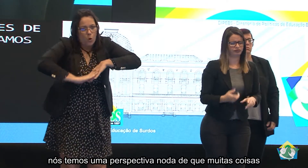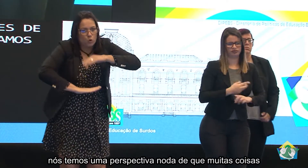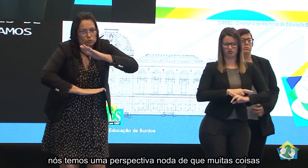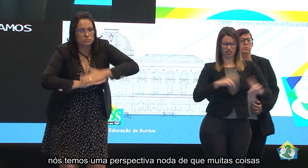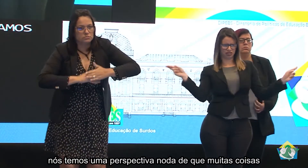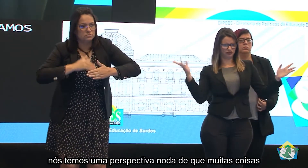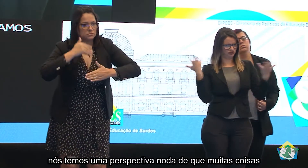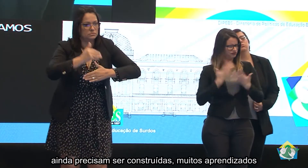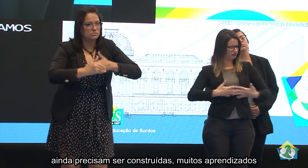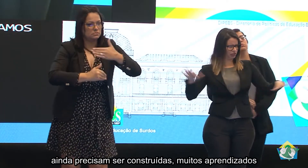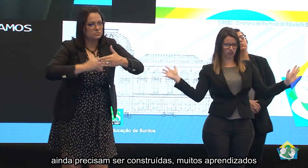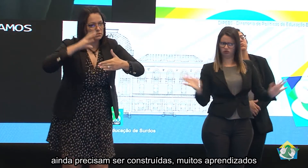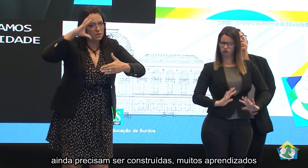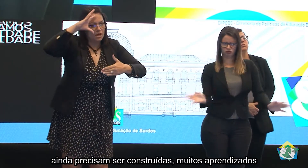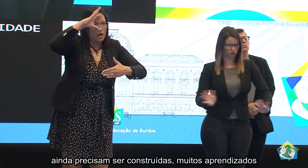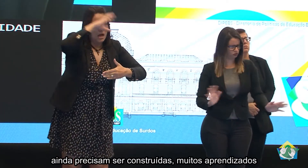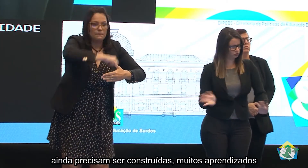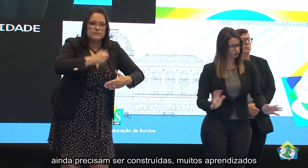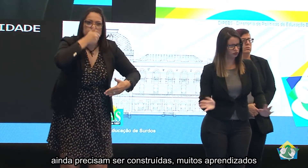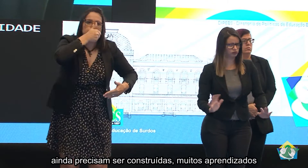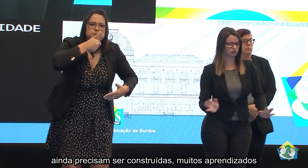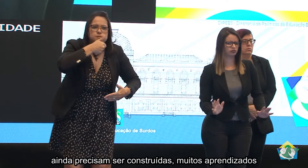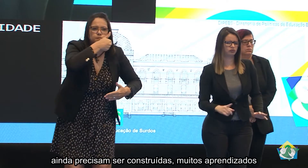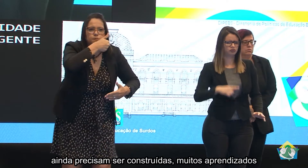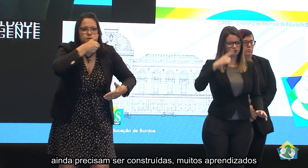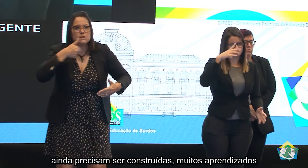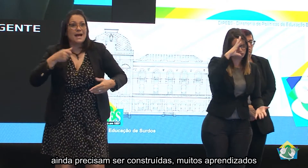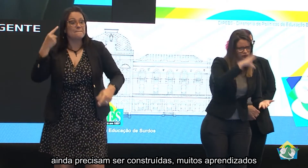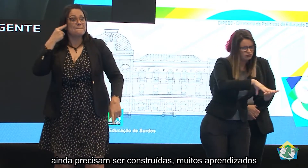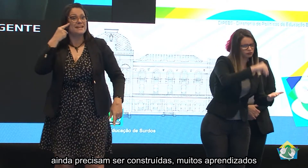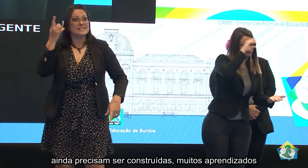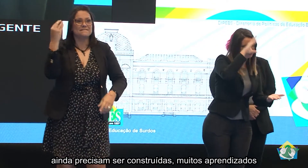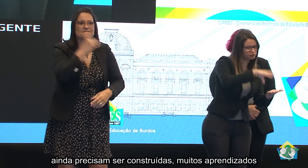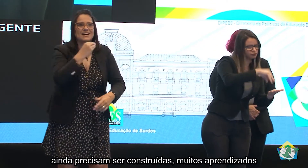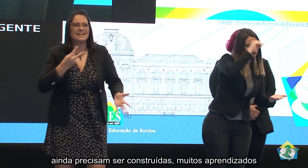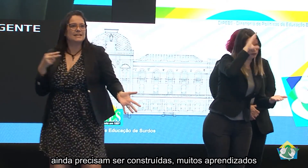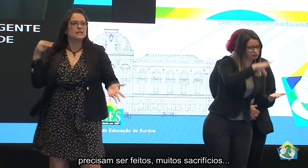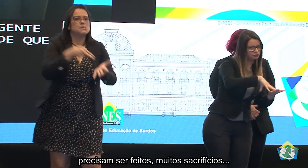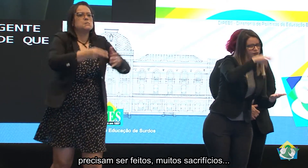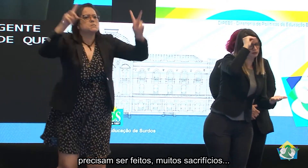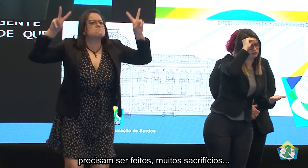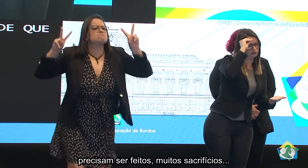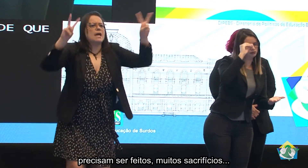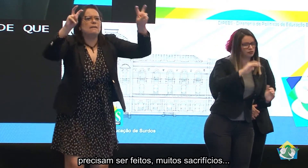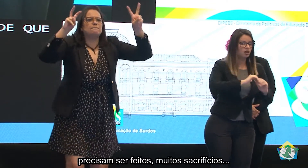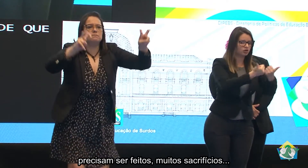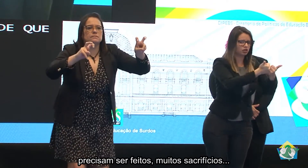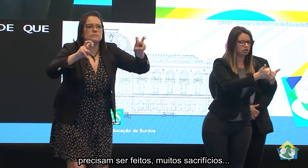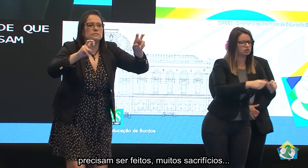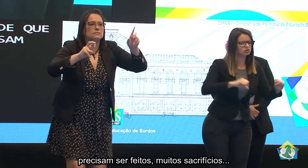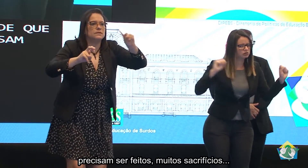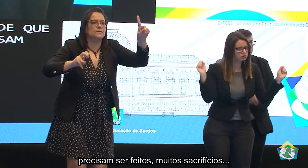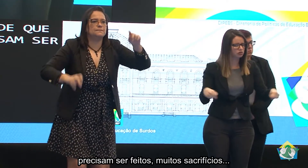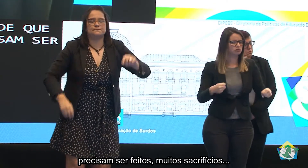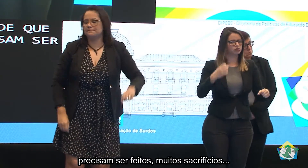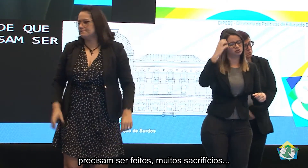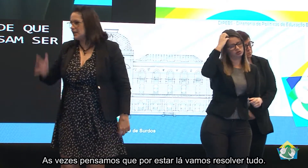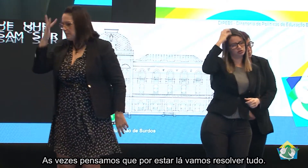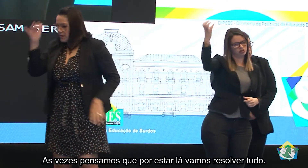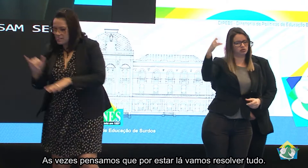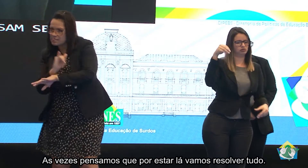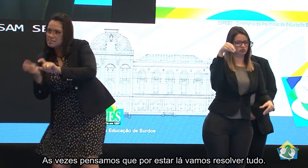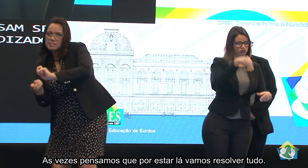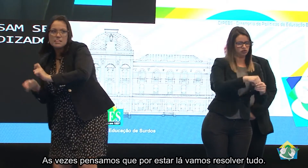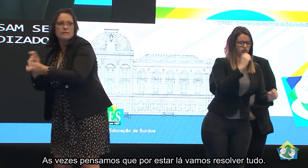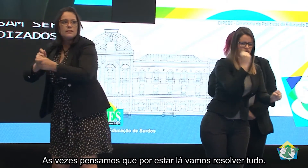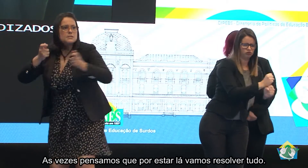nova de que muitas coisas ainda precisam ser construídas, muitos aprendizados ainda precisam ser feitos, muitos sacrifícios. Às